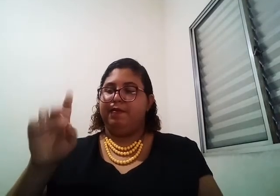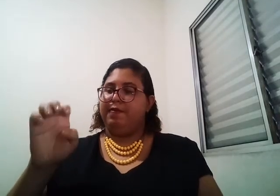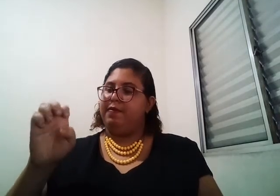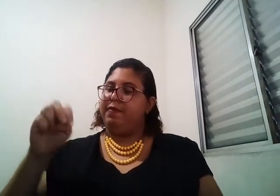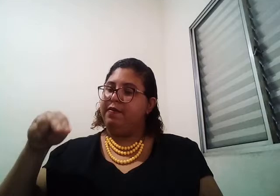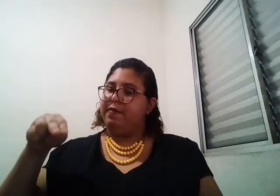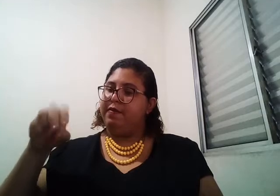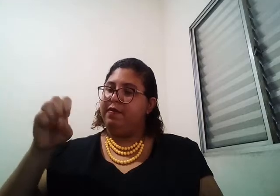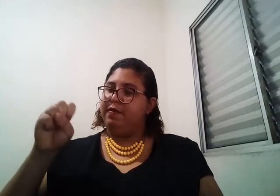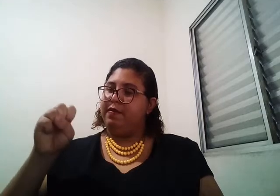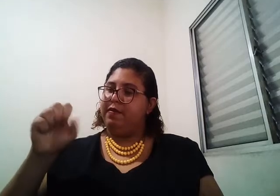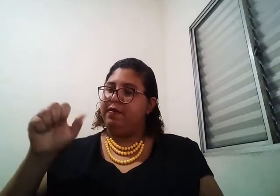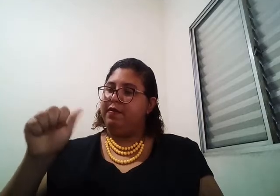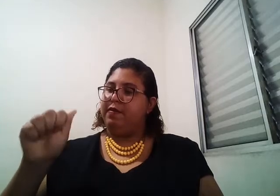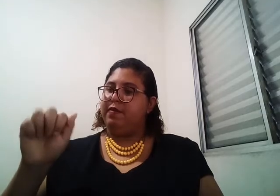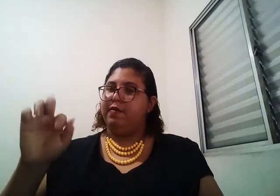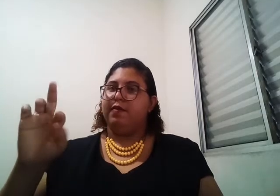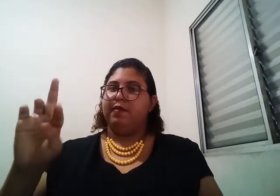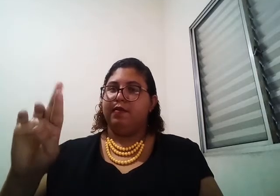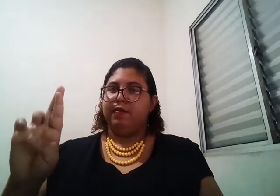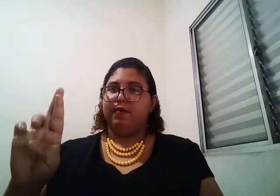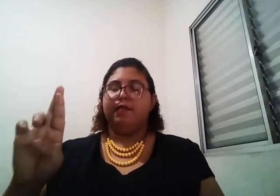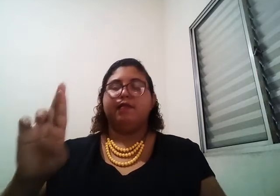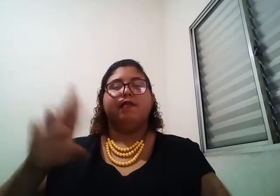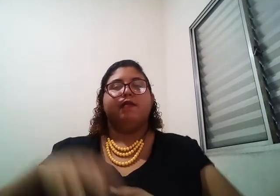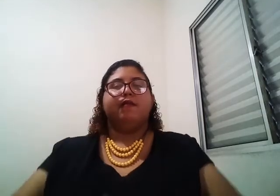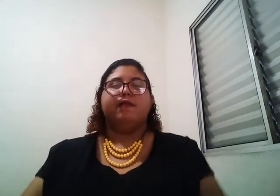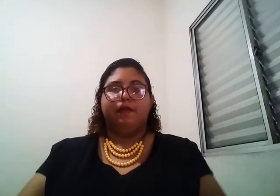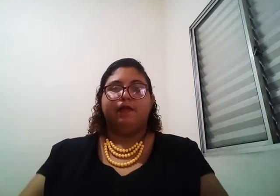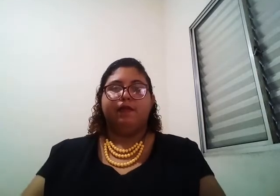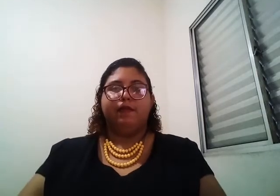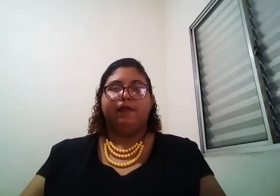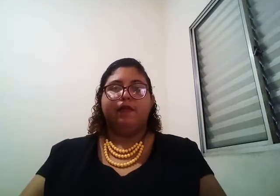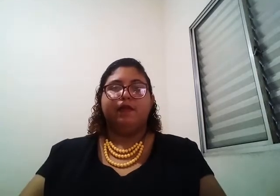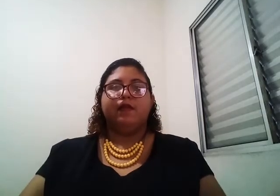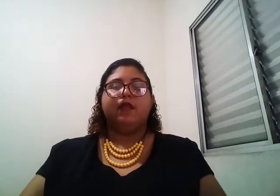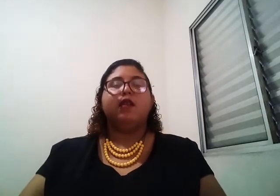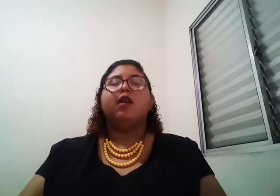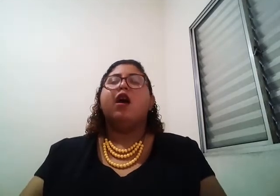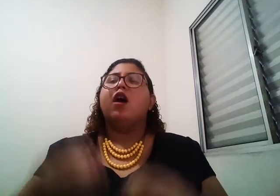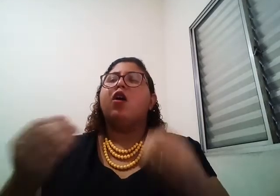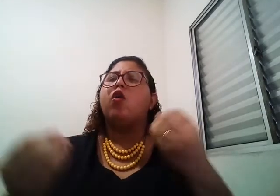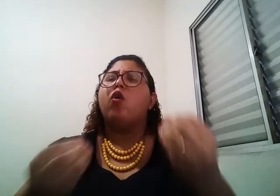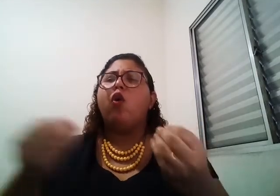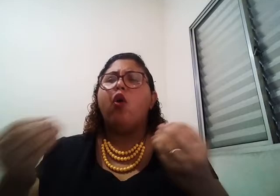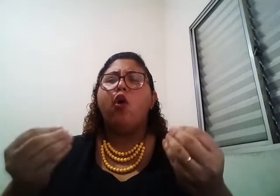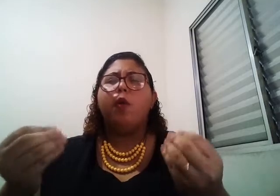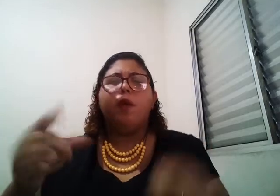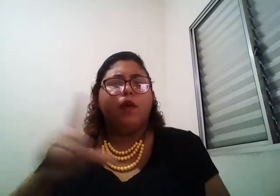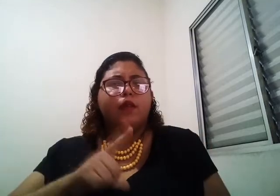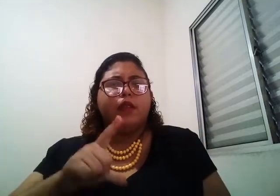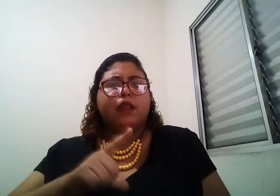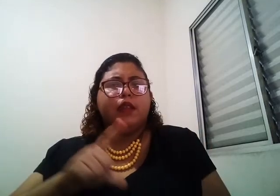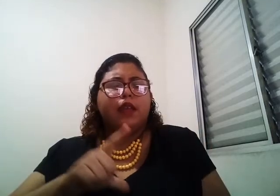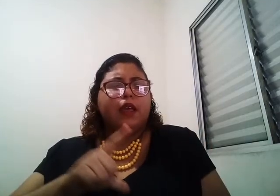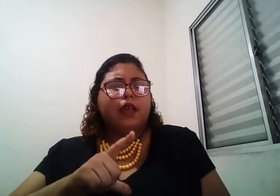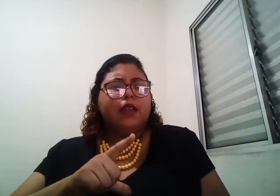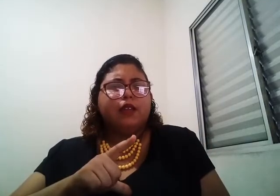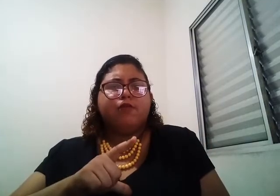Agora talvez você se pergunte, como que eu vou saber quem sofreu a ação e quem